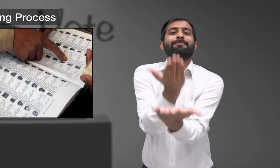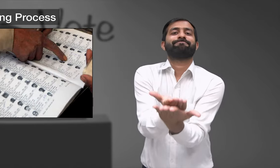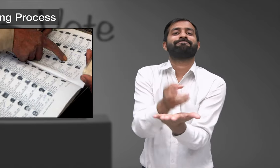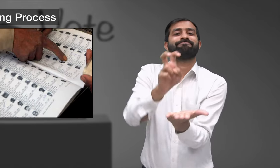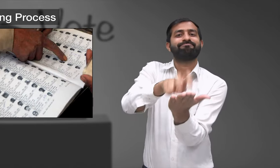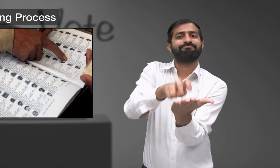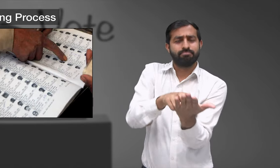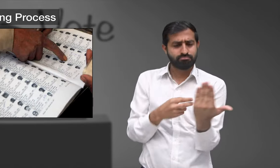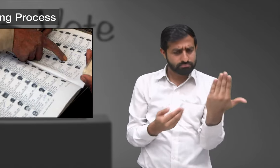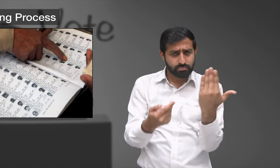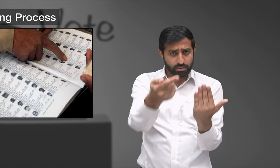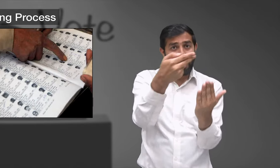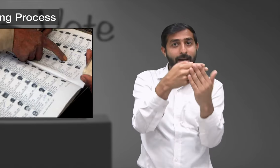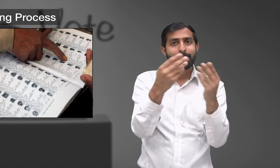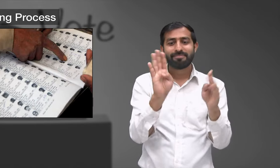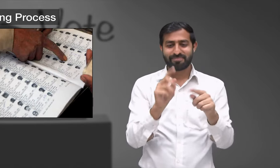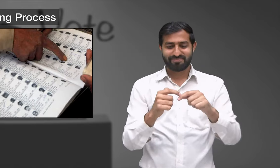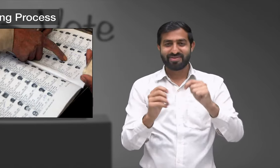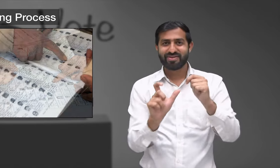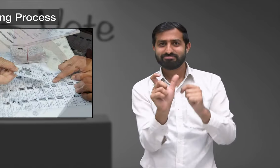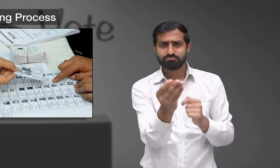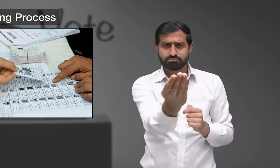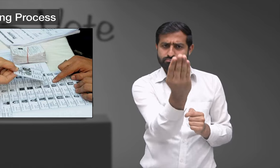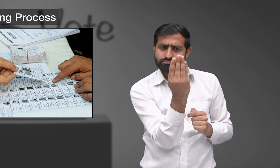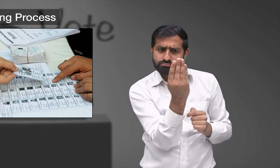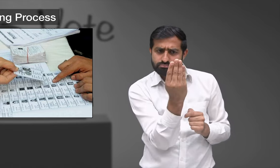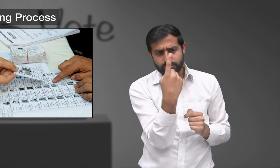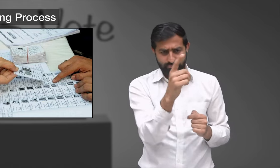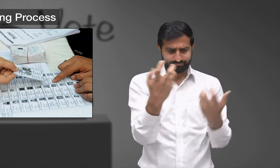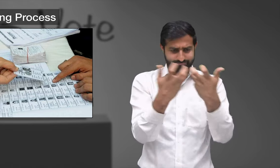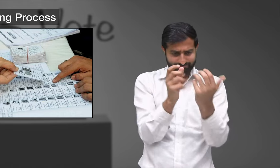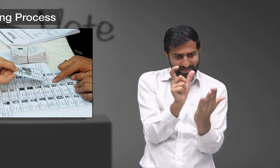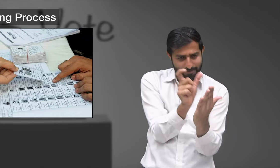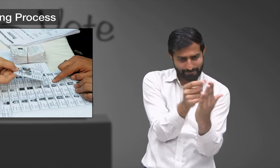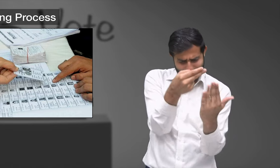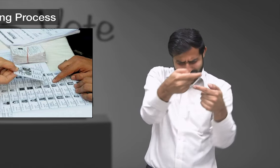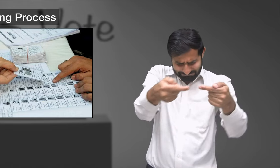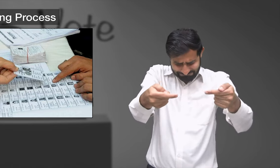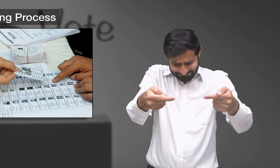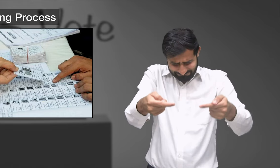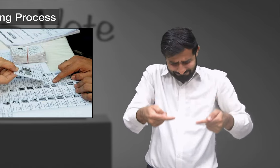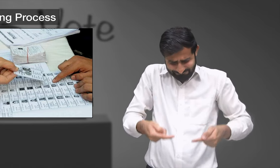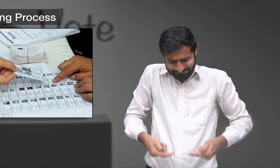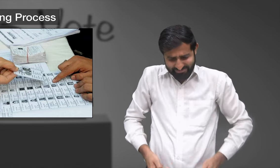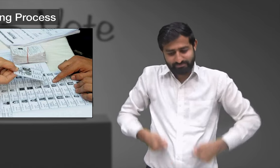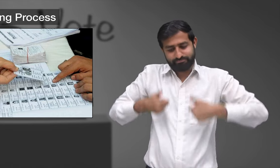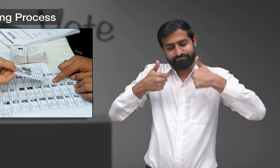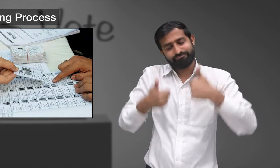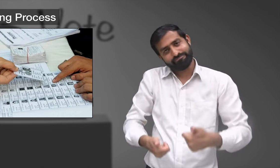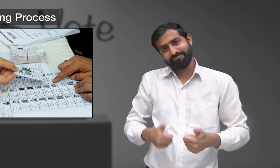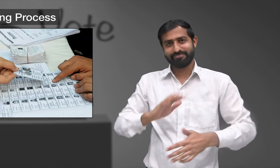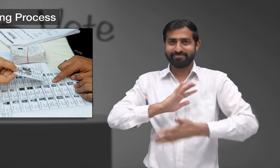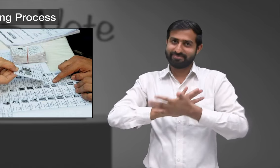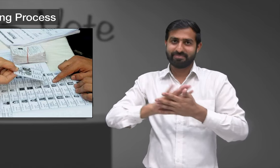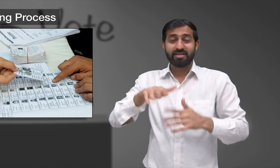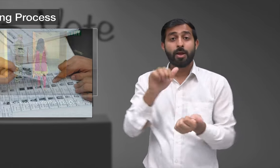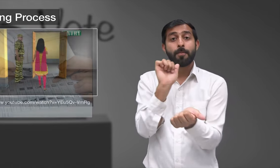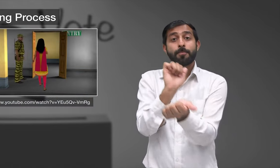सूची में वोटर आईडी दिखाकर अपने नाम की जांच करवा ले यह के बाद